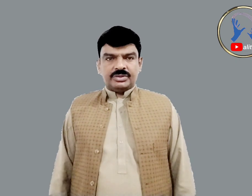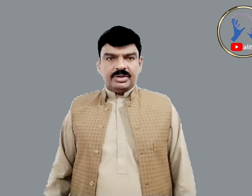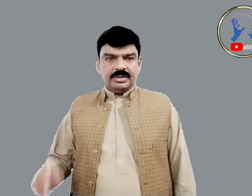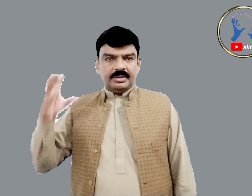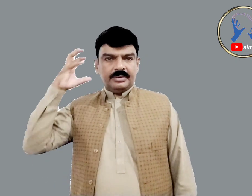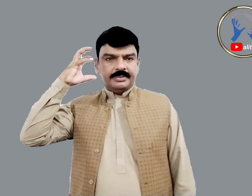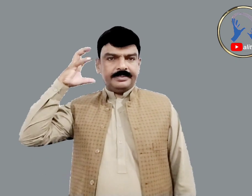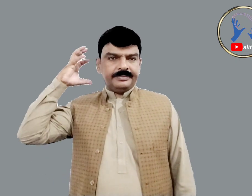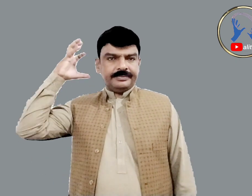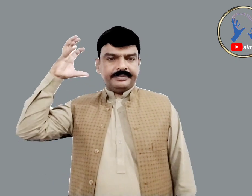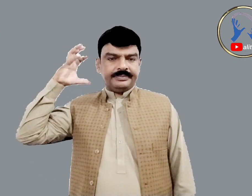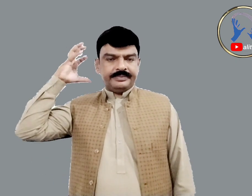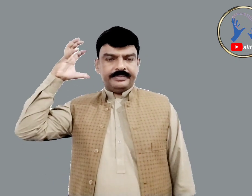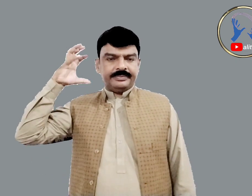स्टोरी